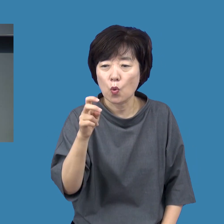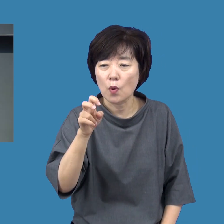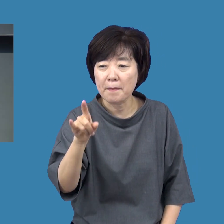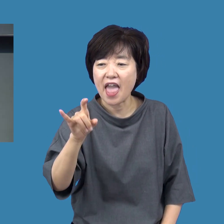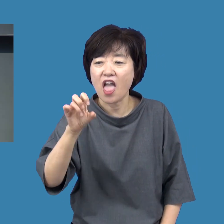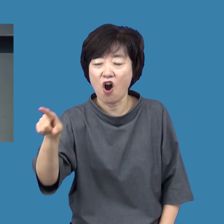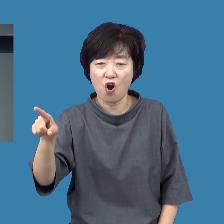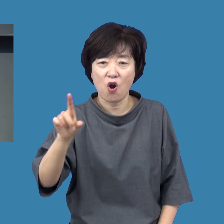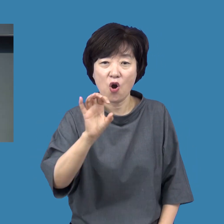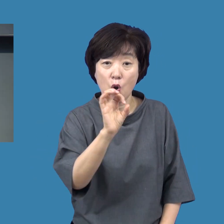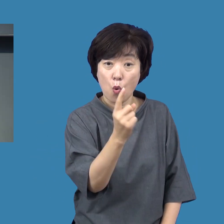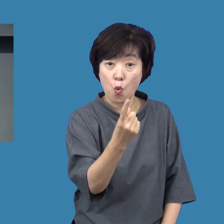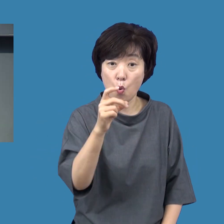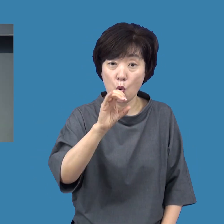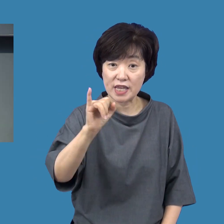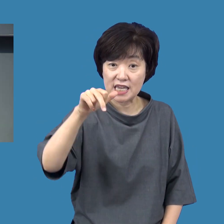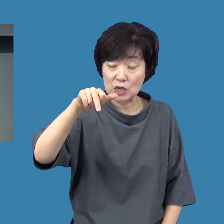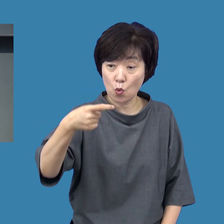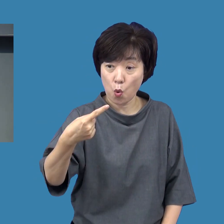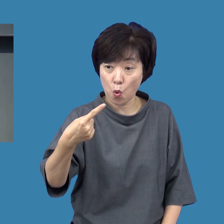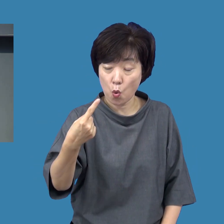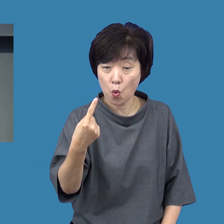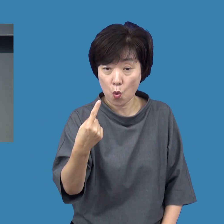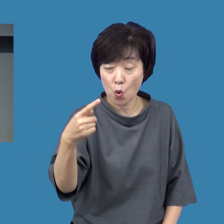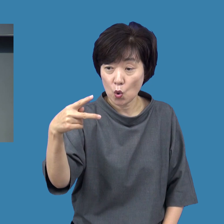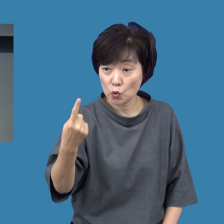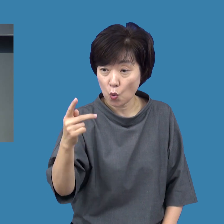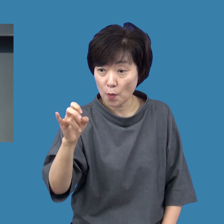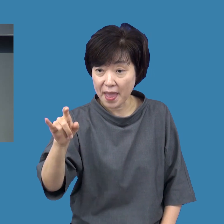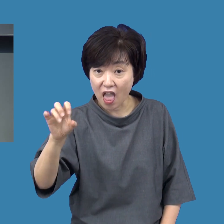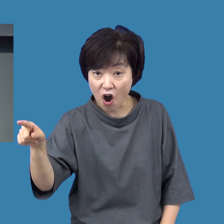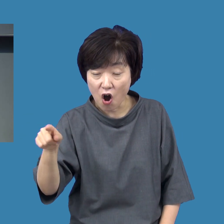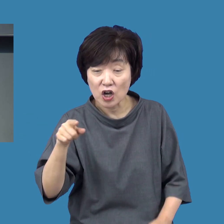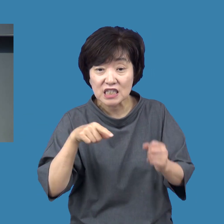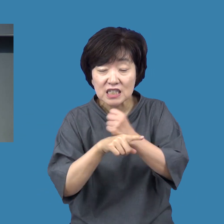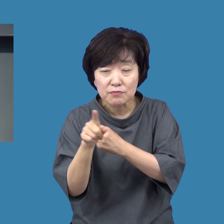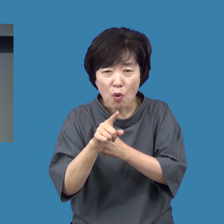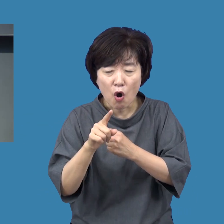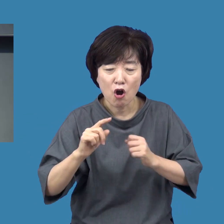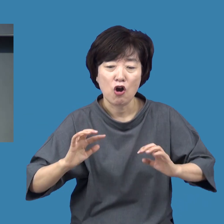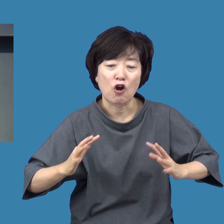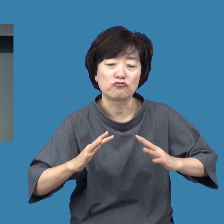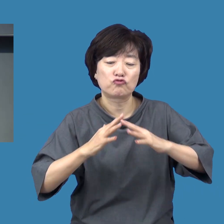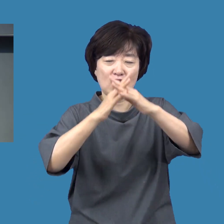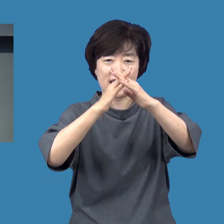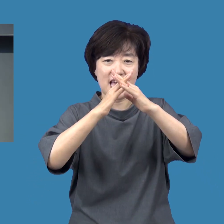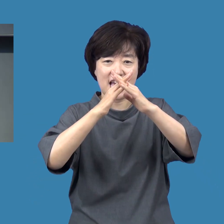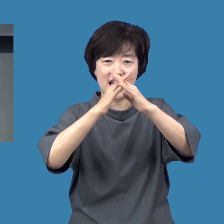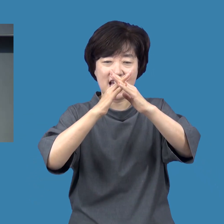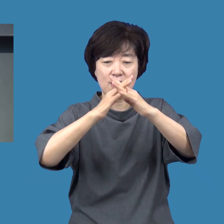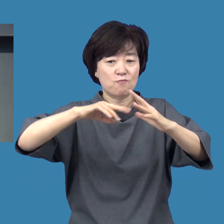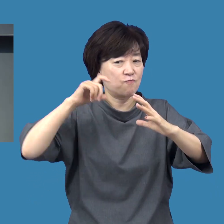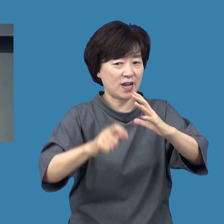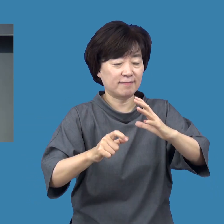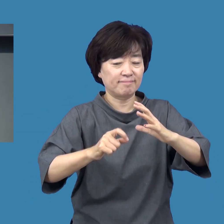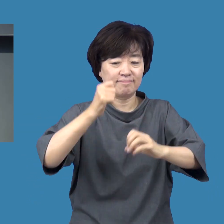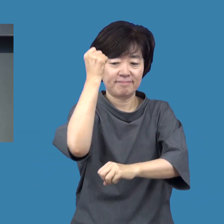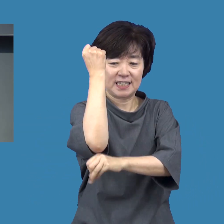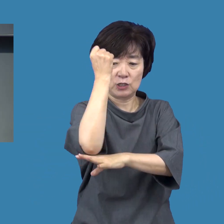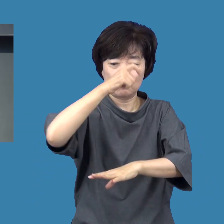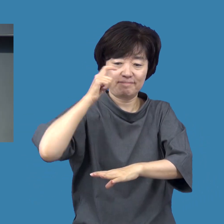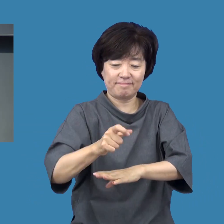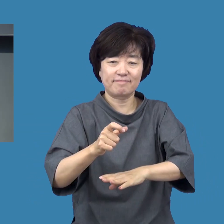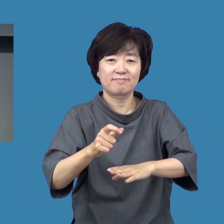돼 있는 말입니다. 근데 이 오이코도메라고 하는 게 무슨 뜻이냐면 건축하다, 확고히 하다,